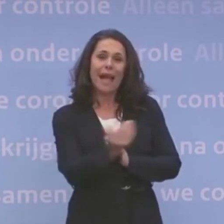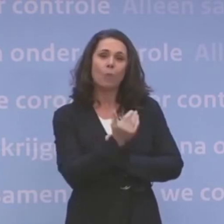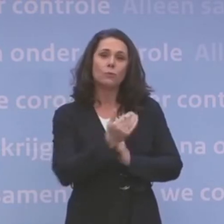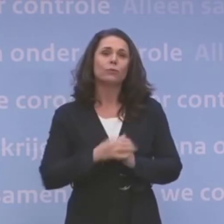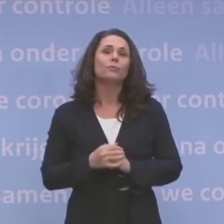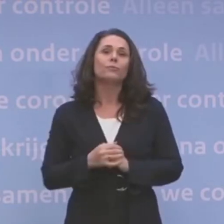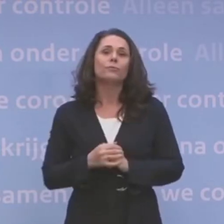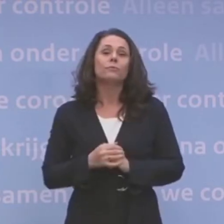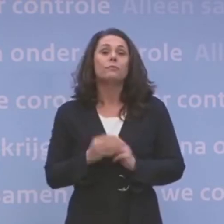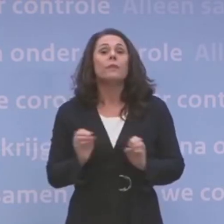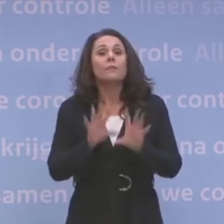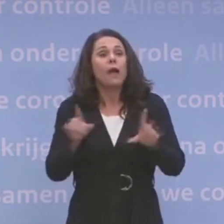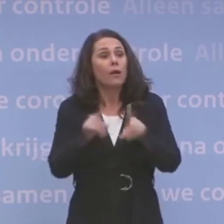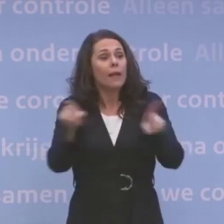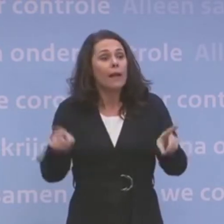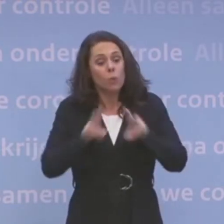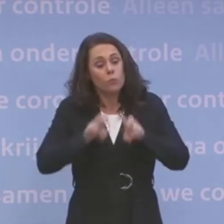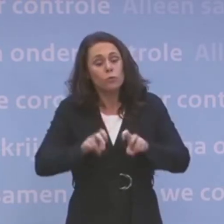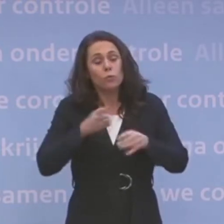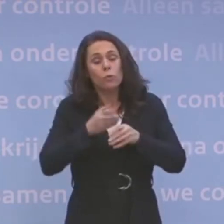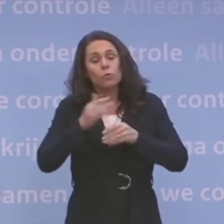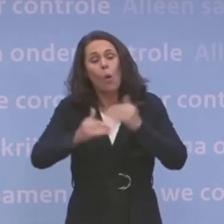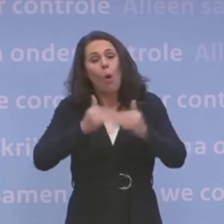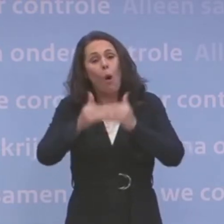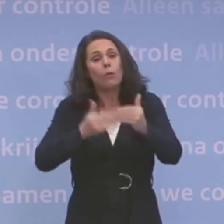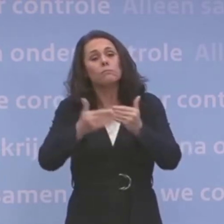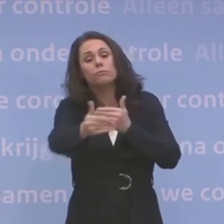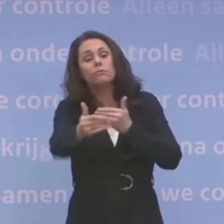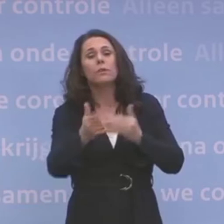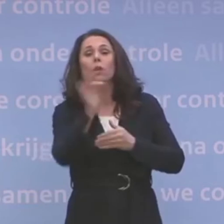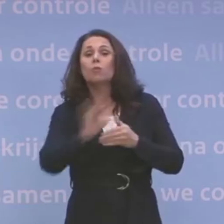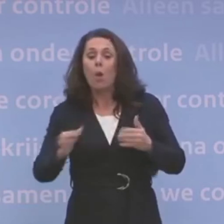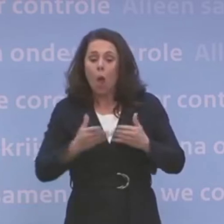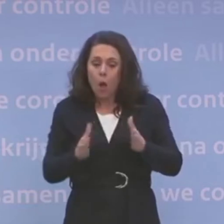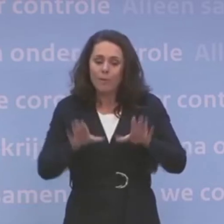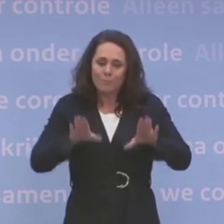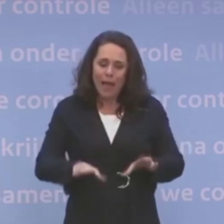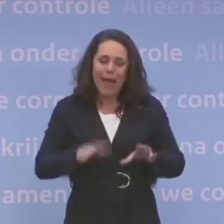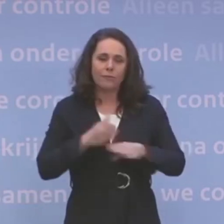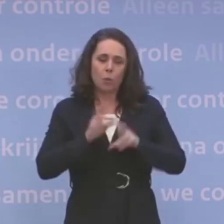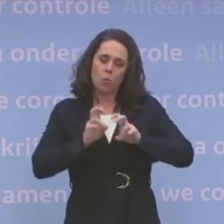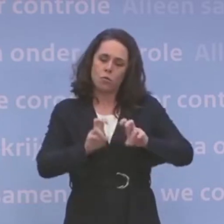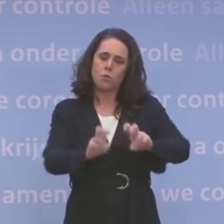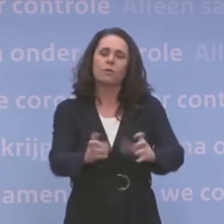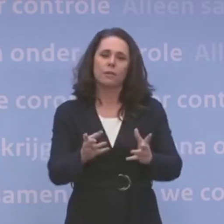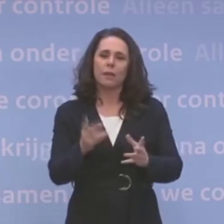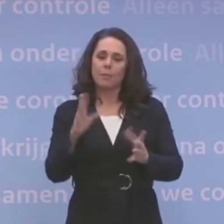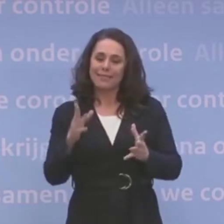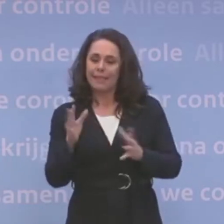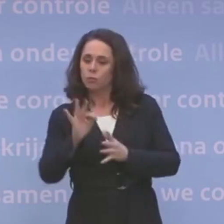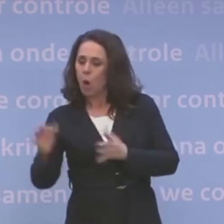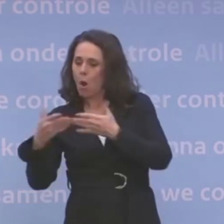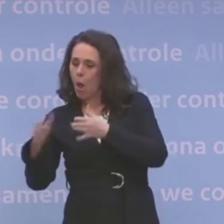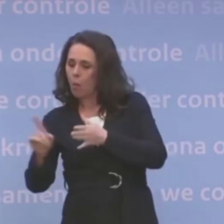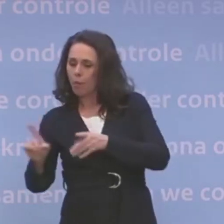En voor de duidelijkheid, die onderzoeken zullen ook doorlopen als de scholen opengaan, zodat we ook naar verschillen kunnen kijken ten gevolge van